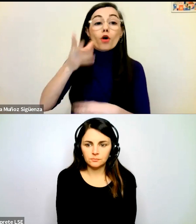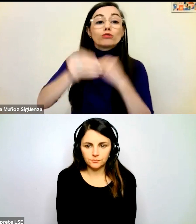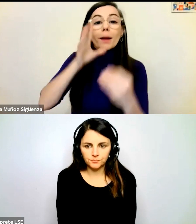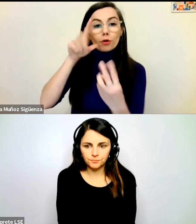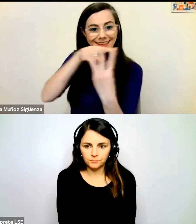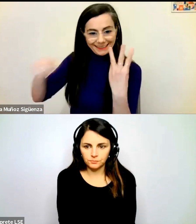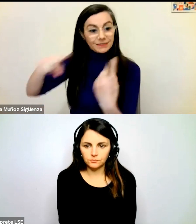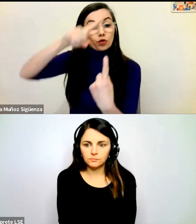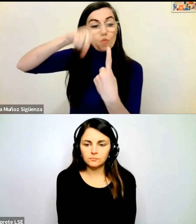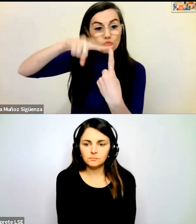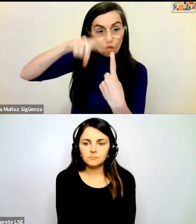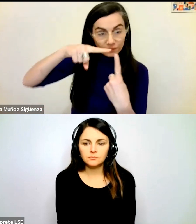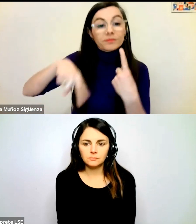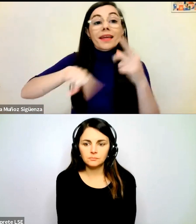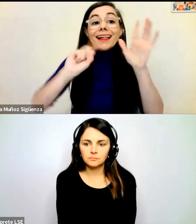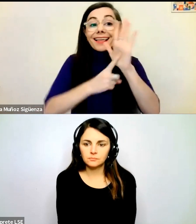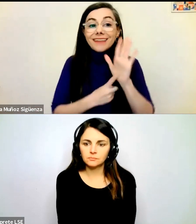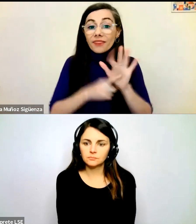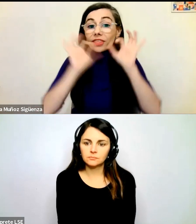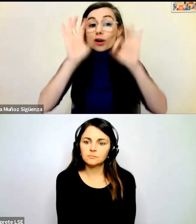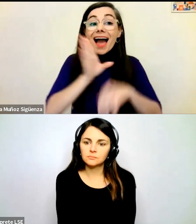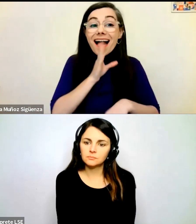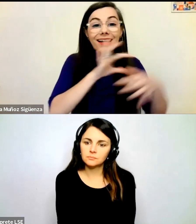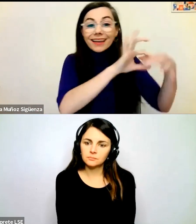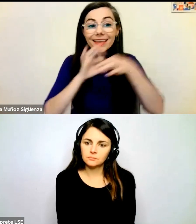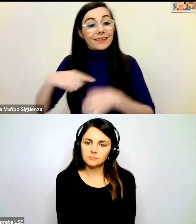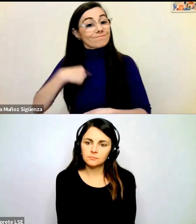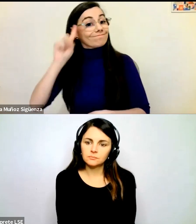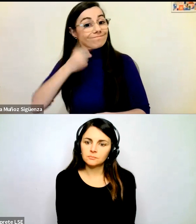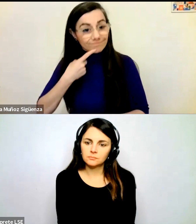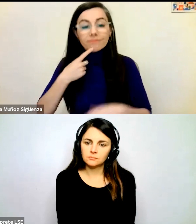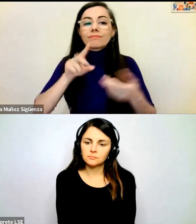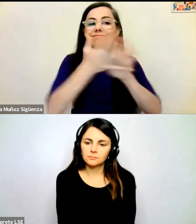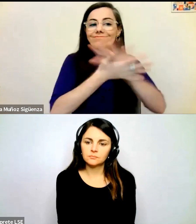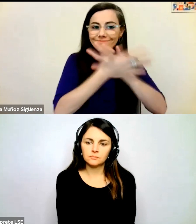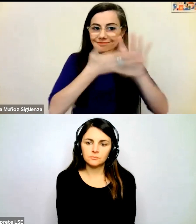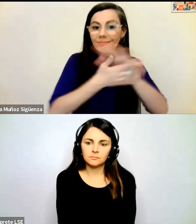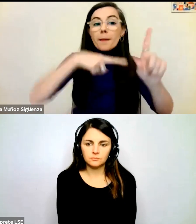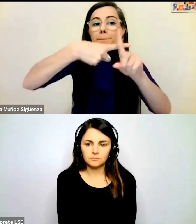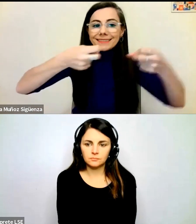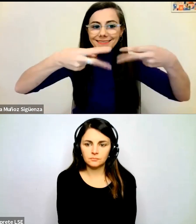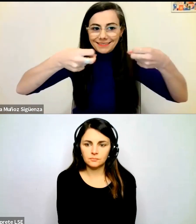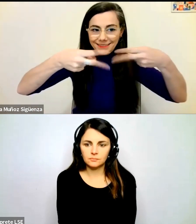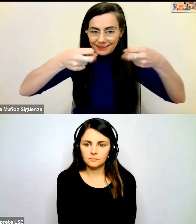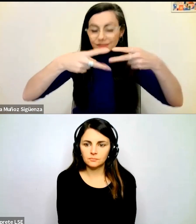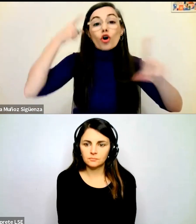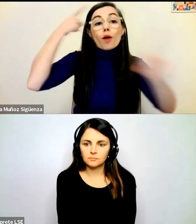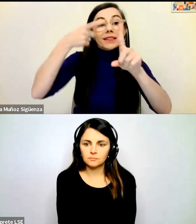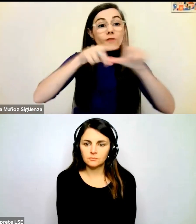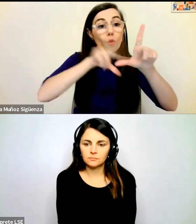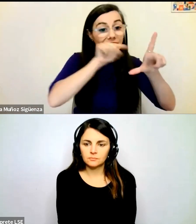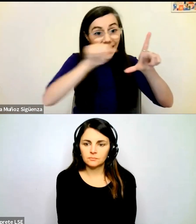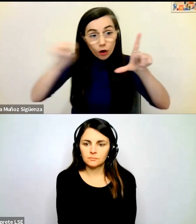signos, traducidas a lengua de signos. De ahí que, en primer lugar, la legislación ya existente, que como persona